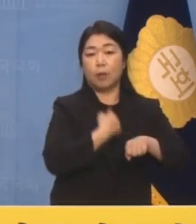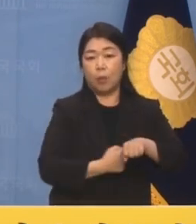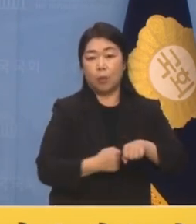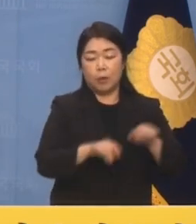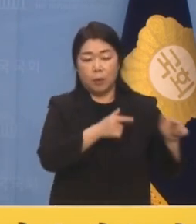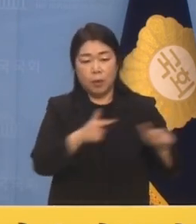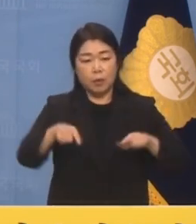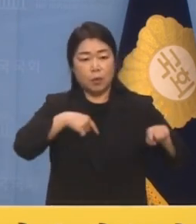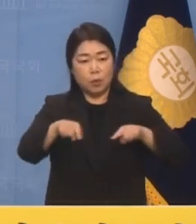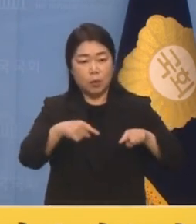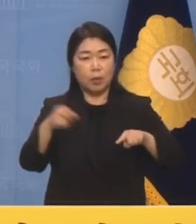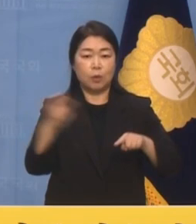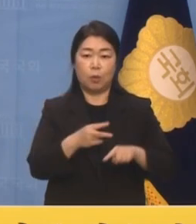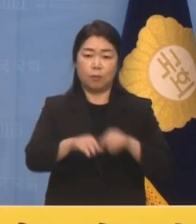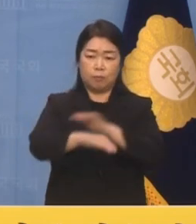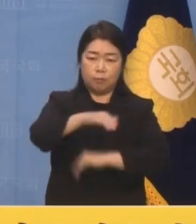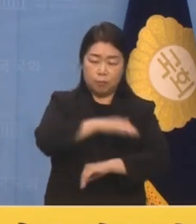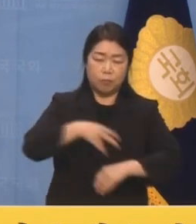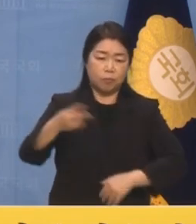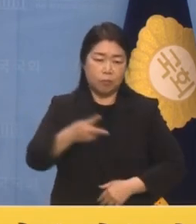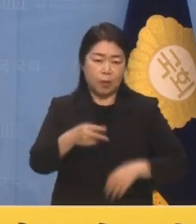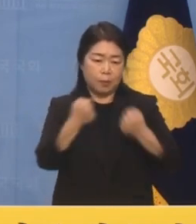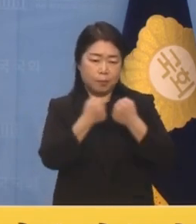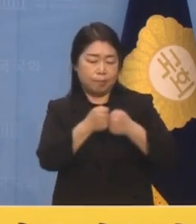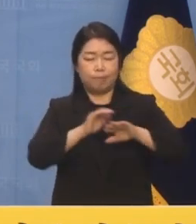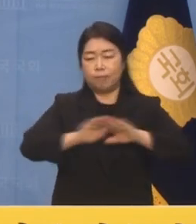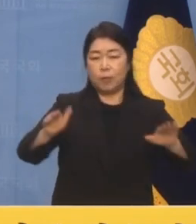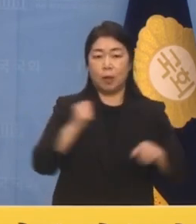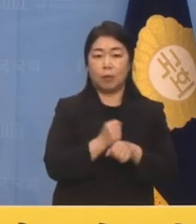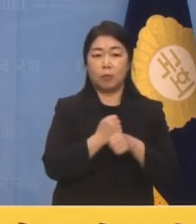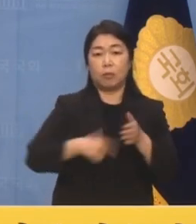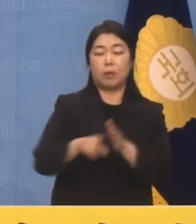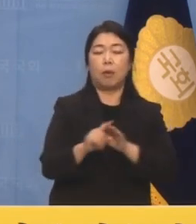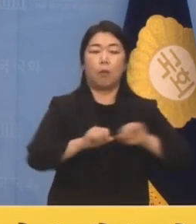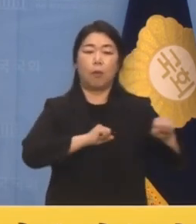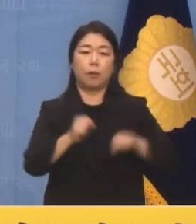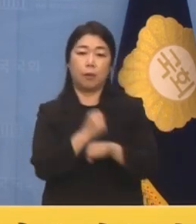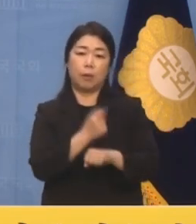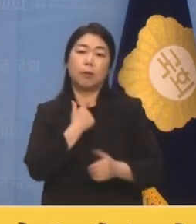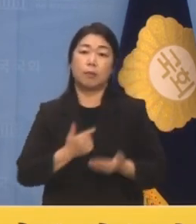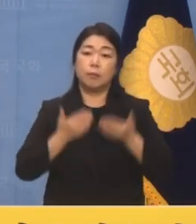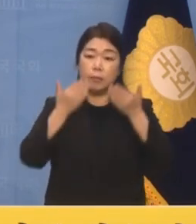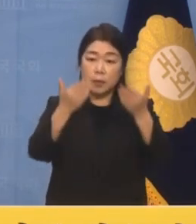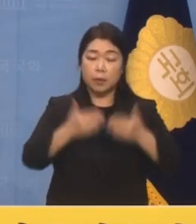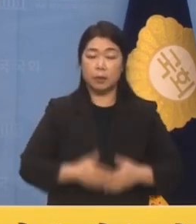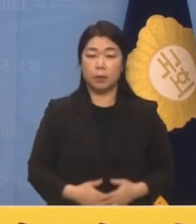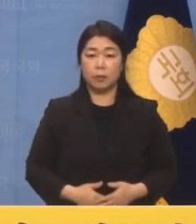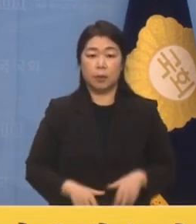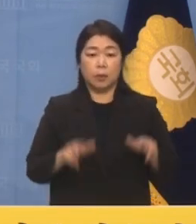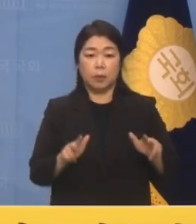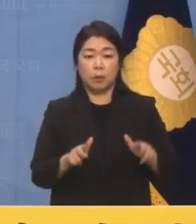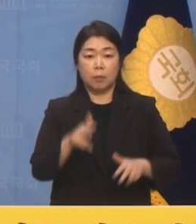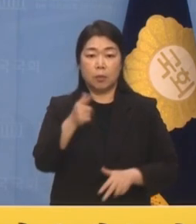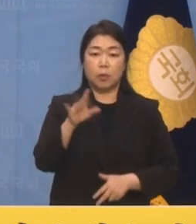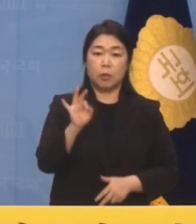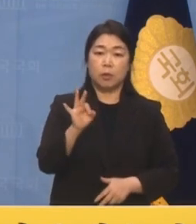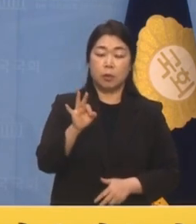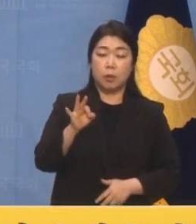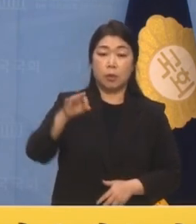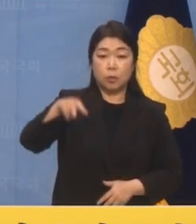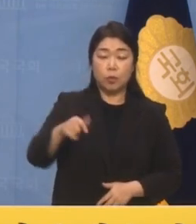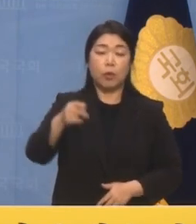사항과 거대 기득권 양당제 타파를 위한 활동에도 헌신적으로 복무해왔습니다. 현재 정의원